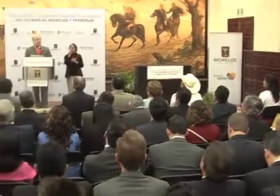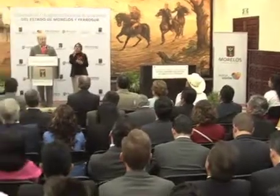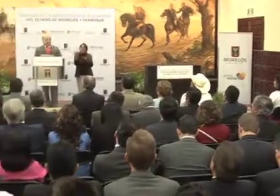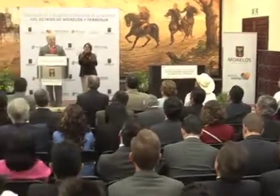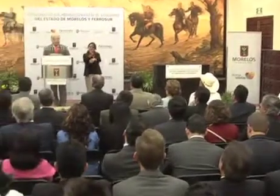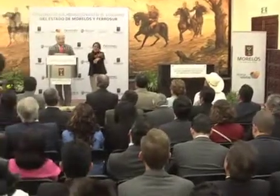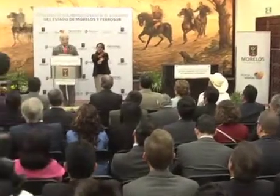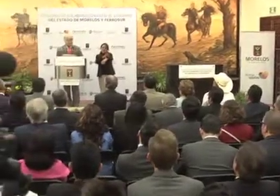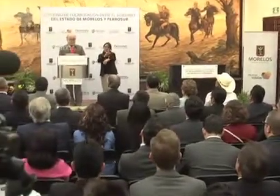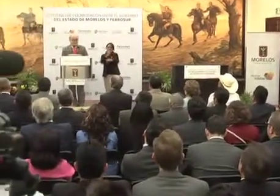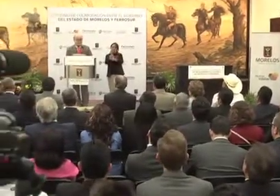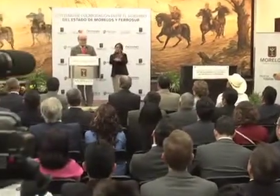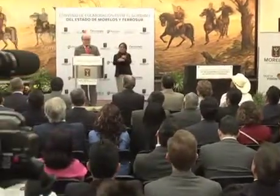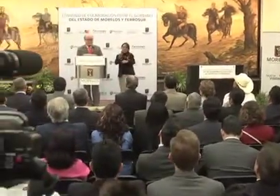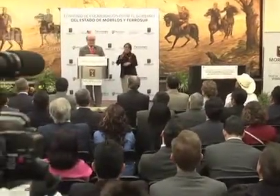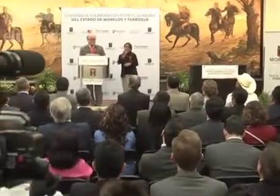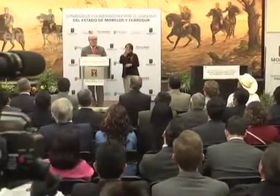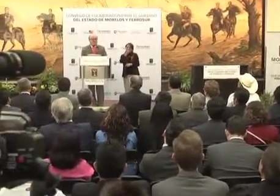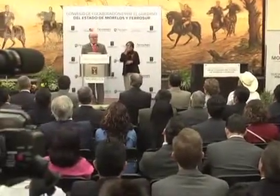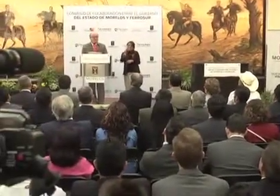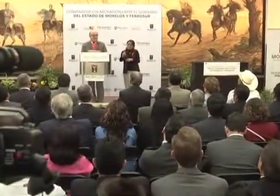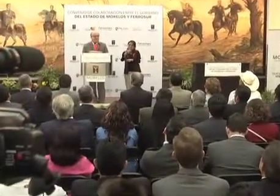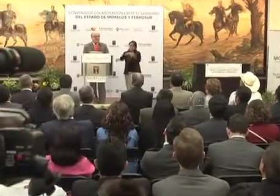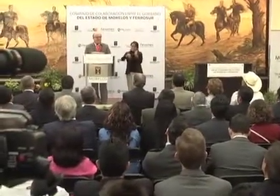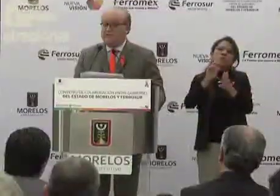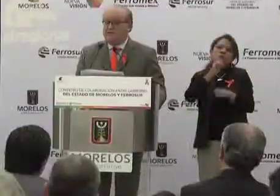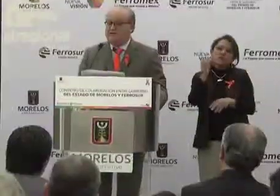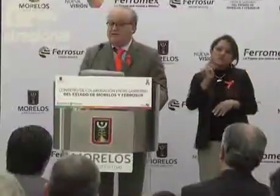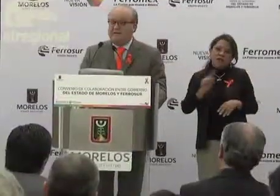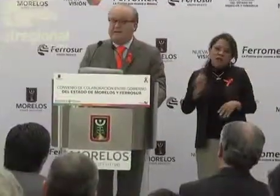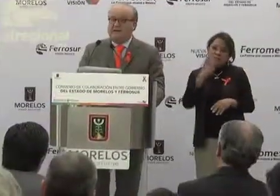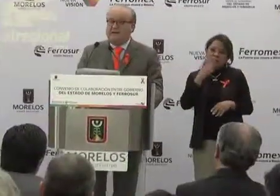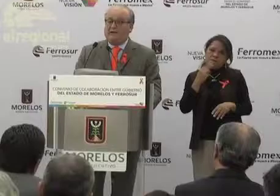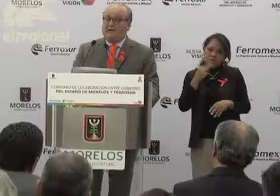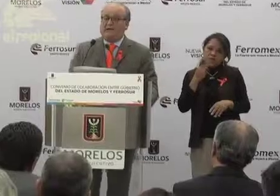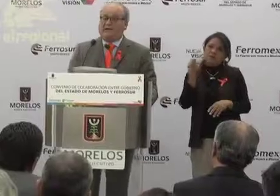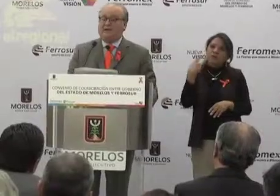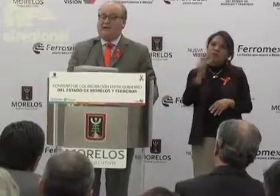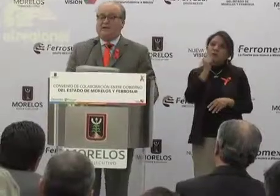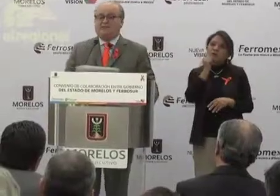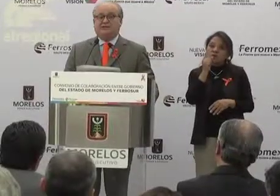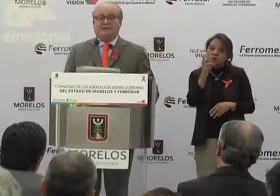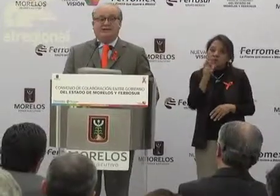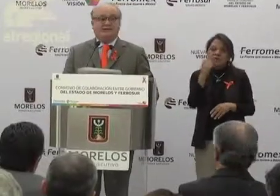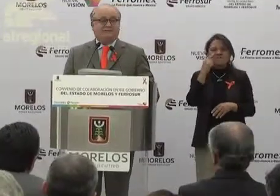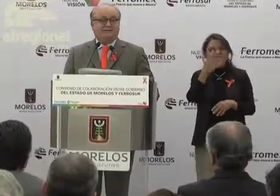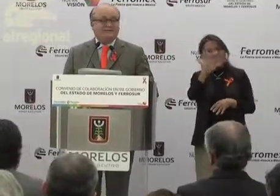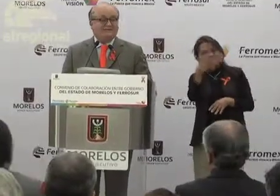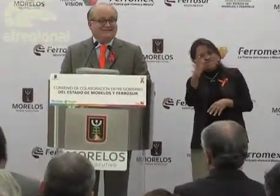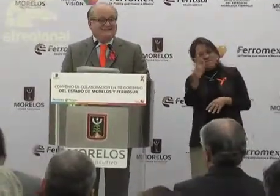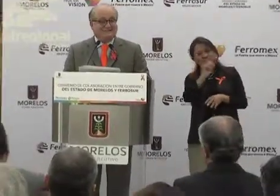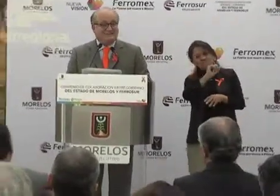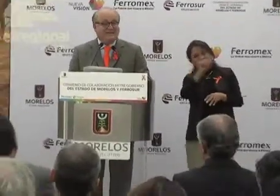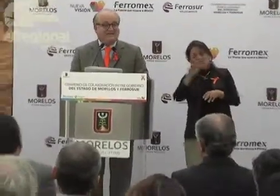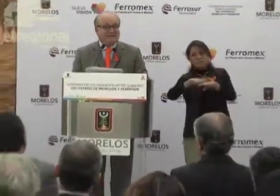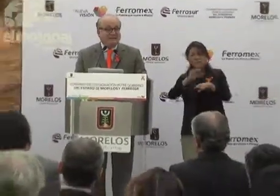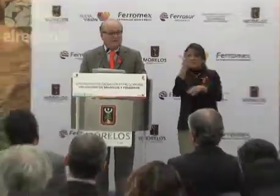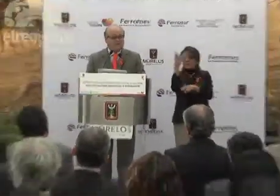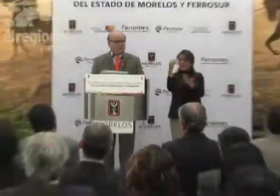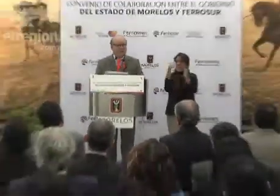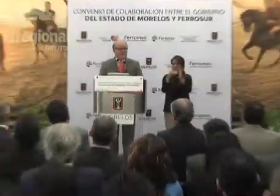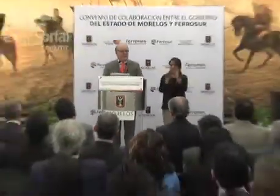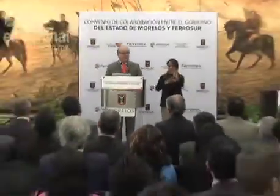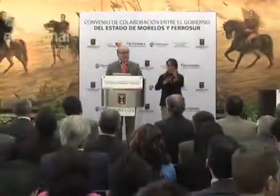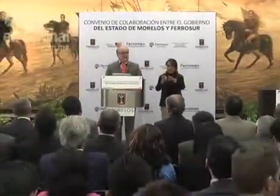amortiguamiento y prevención de los liciviados. Ramírez Garrido señaló que el relleno sanitario La Perseverancia ubicado en el municipio de Cuautla es la opción para el confinamiento de la